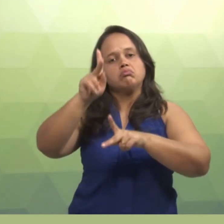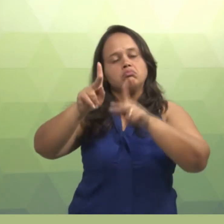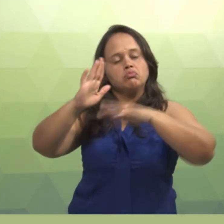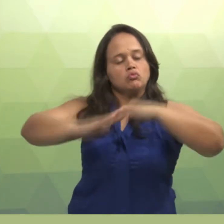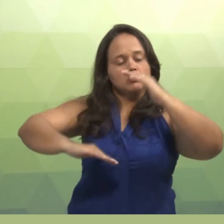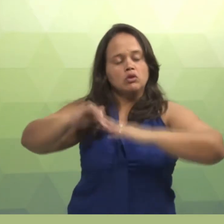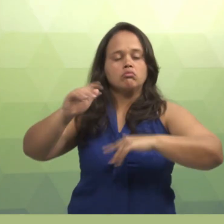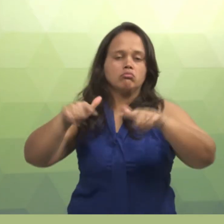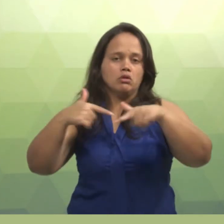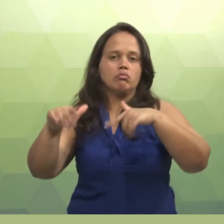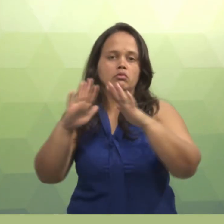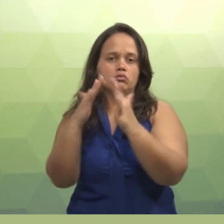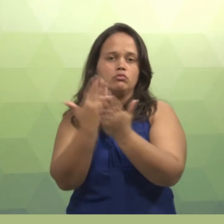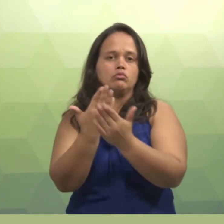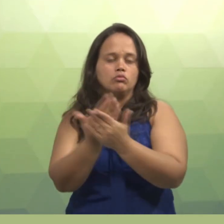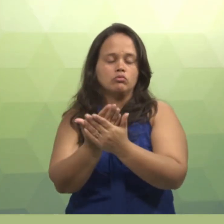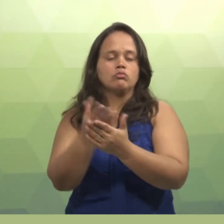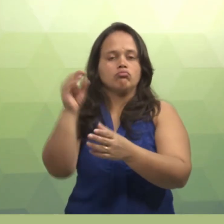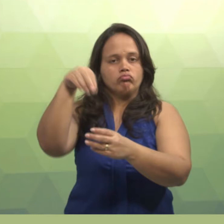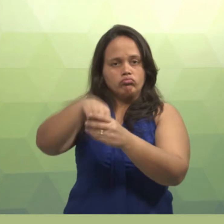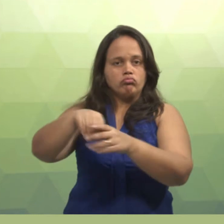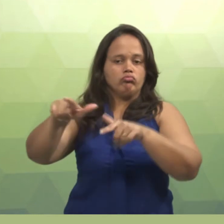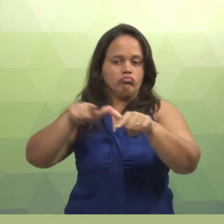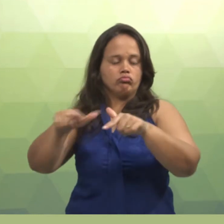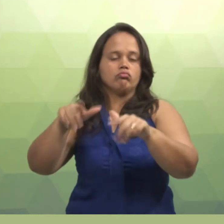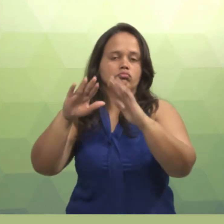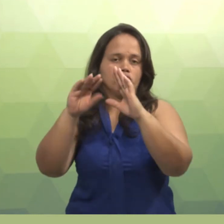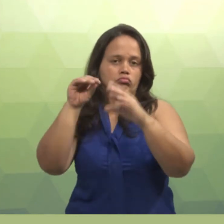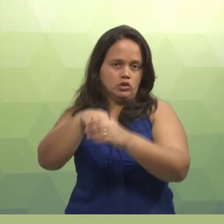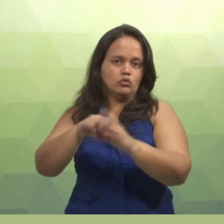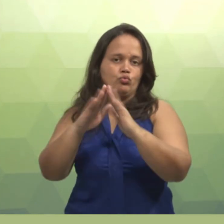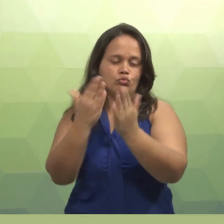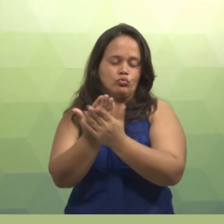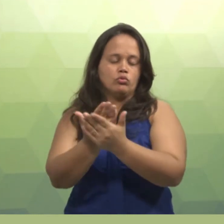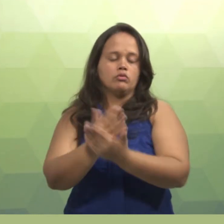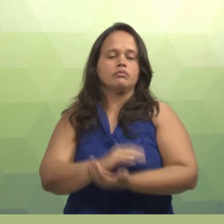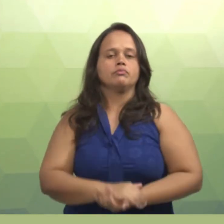que constituem o segmento de profissionais em exercício na escola.